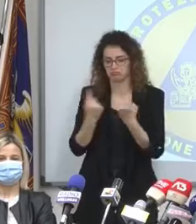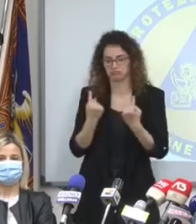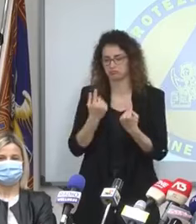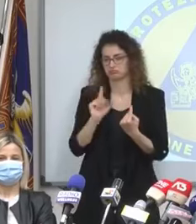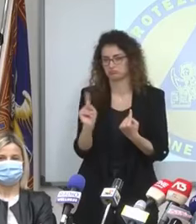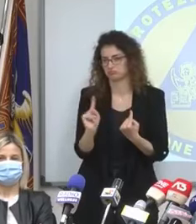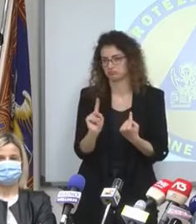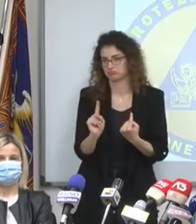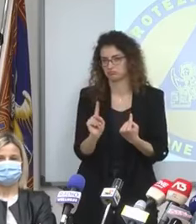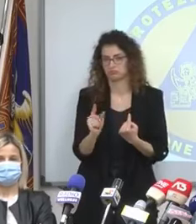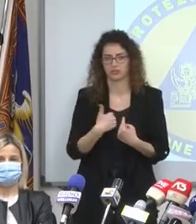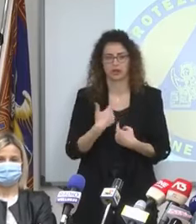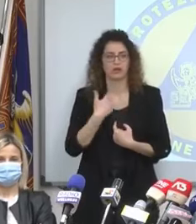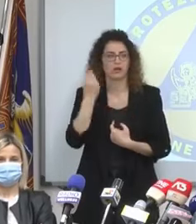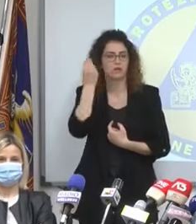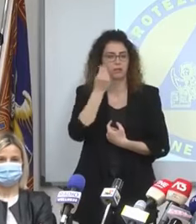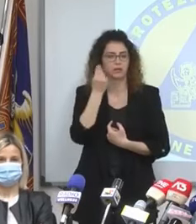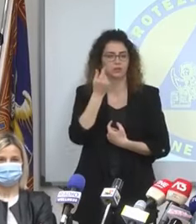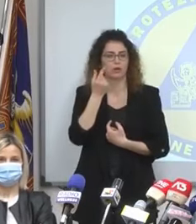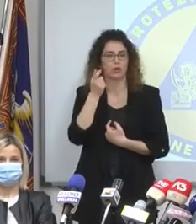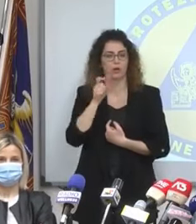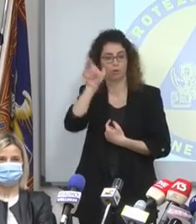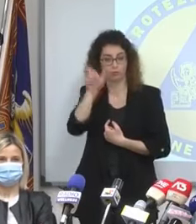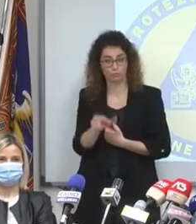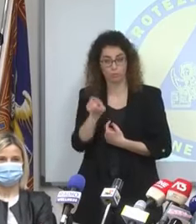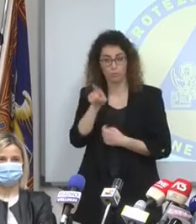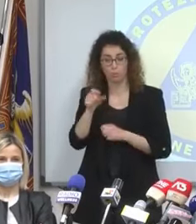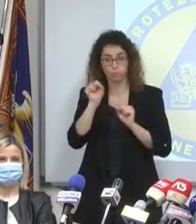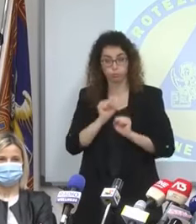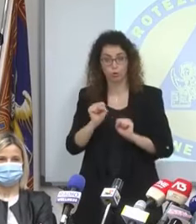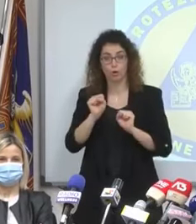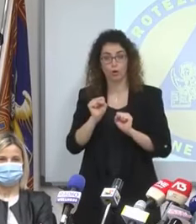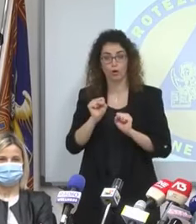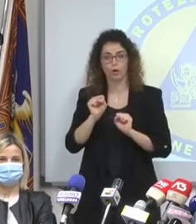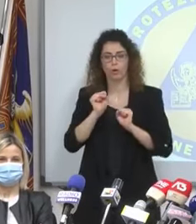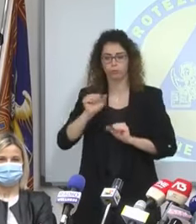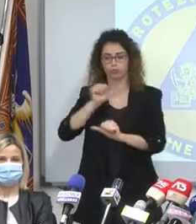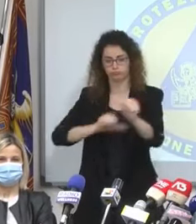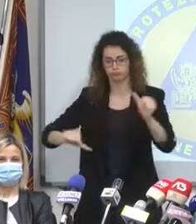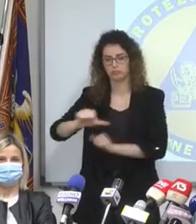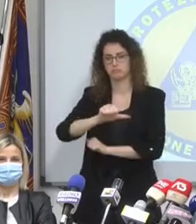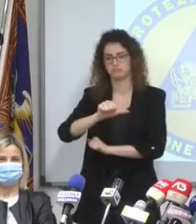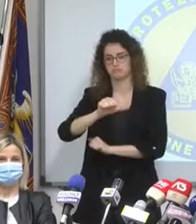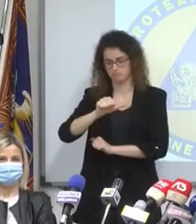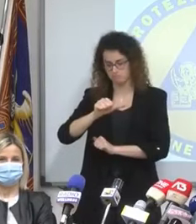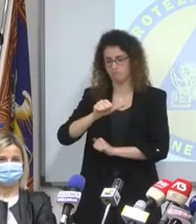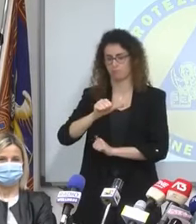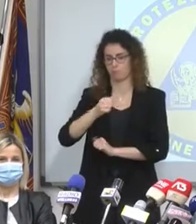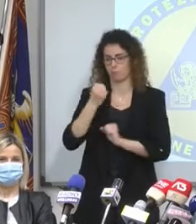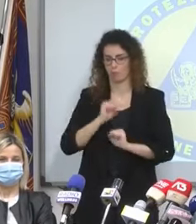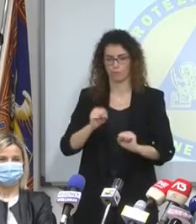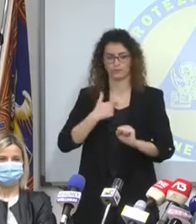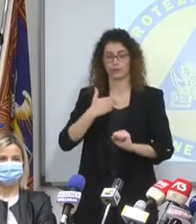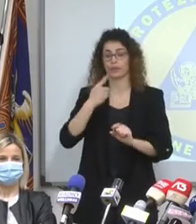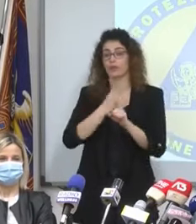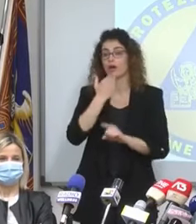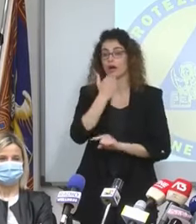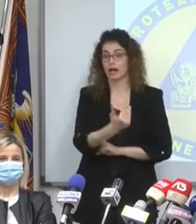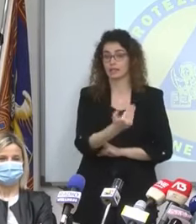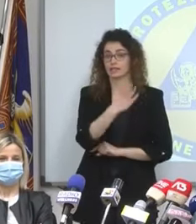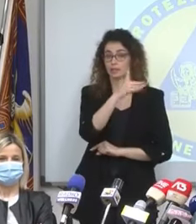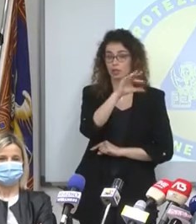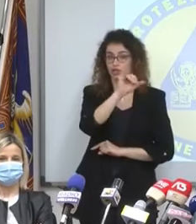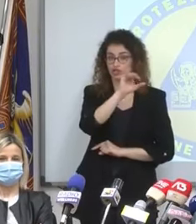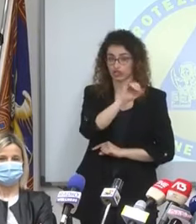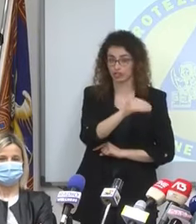ora, però comunque io penso che lui sia veramente un buon successore. Devo ringraziare Stefano Bonaccini per il